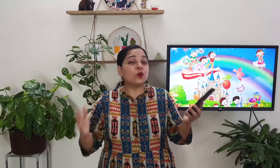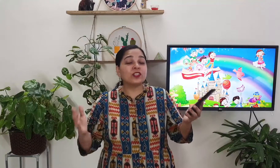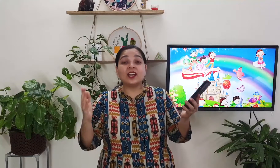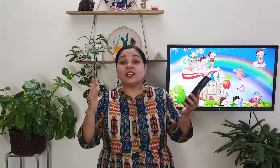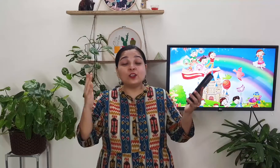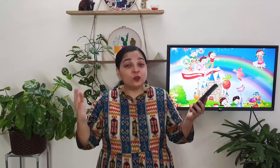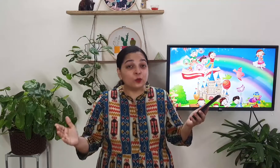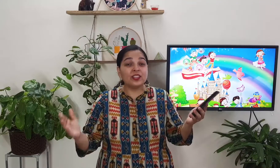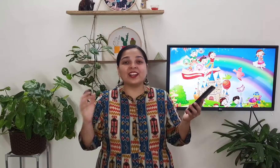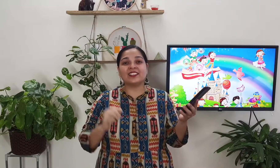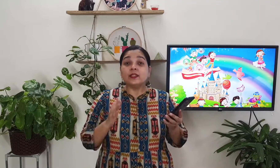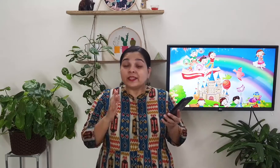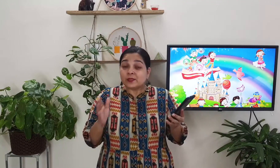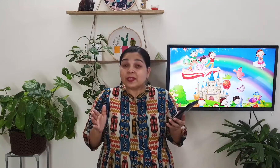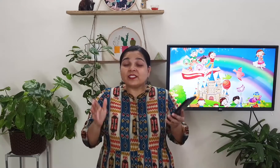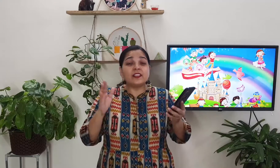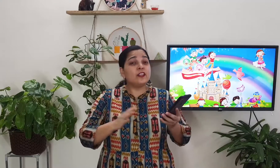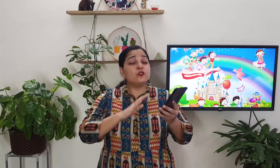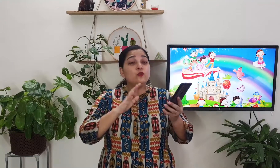கேட்கலாம். பைபிளில் யோவான்